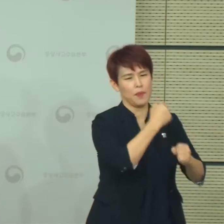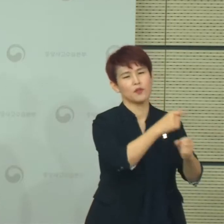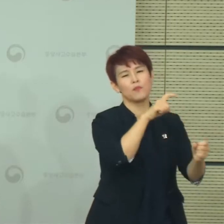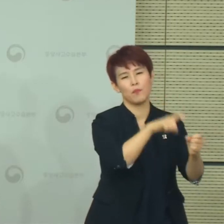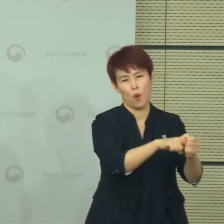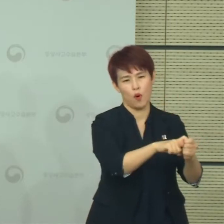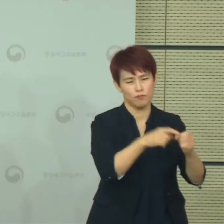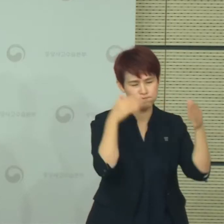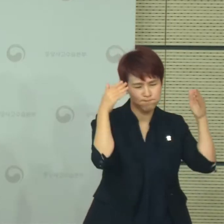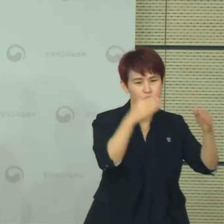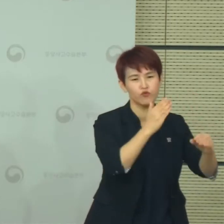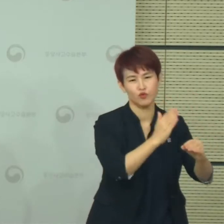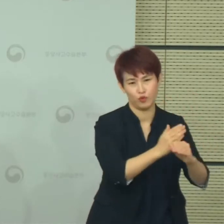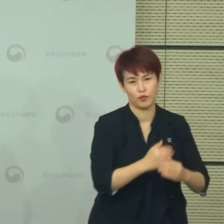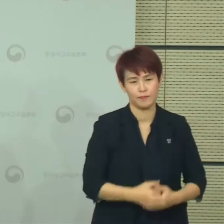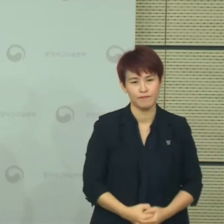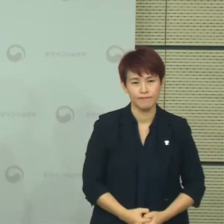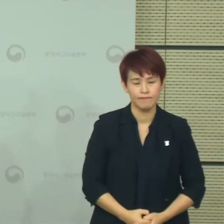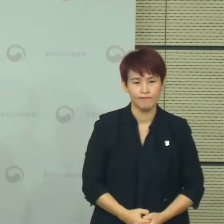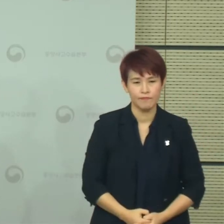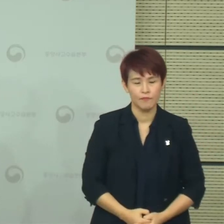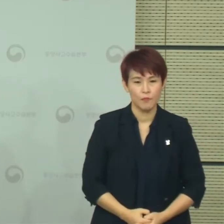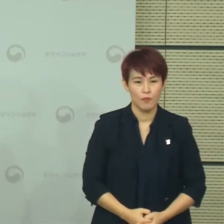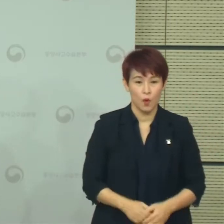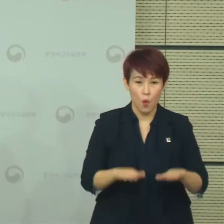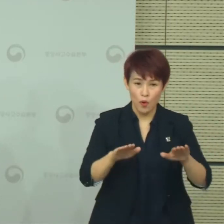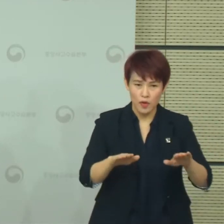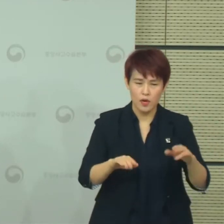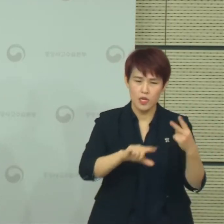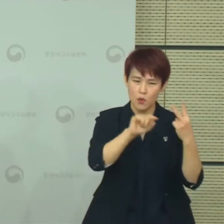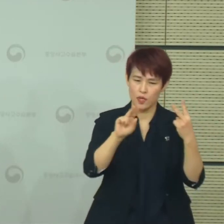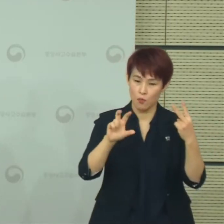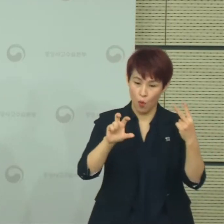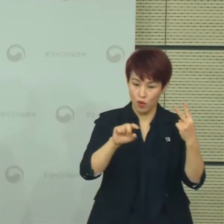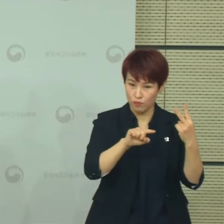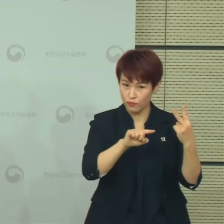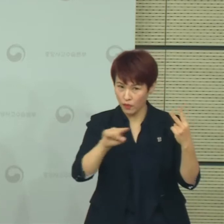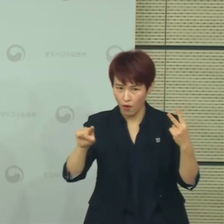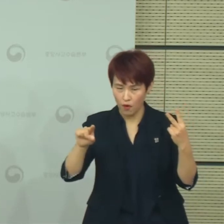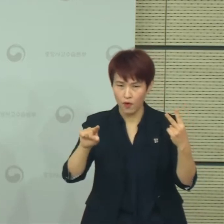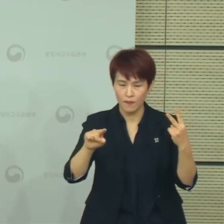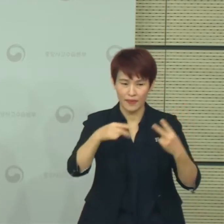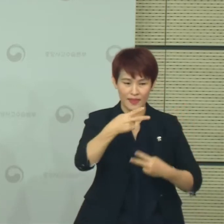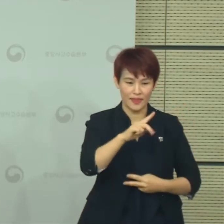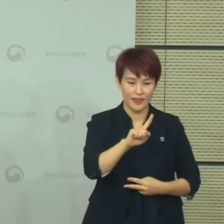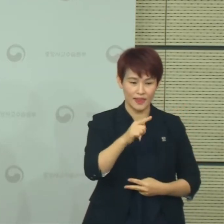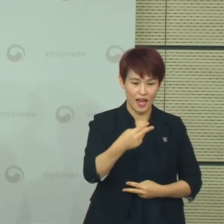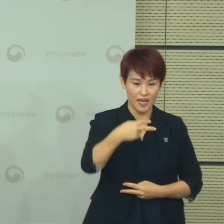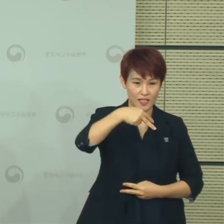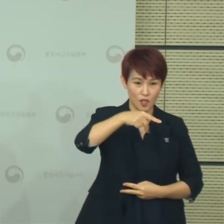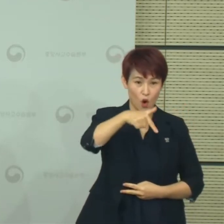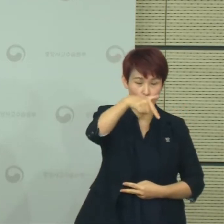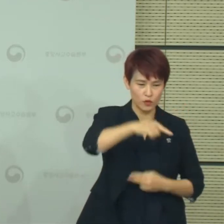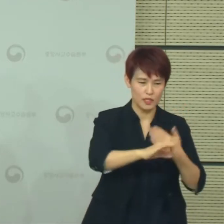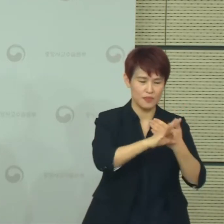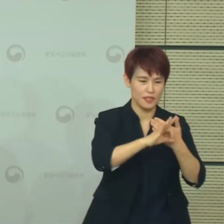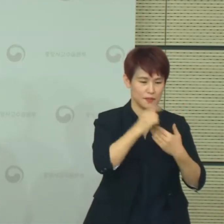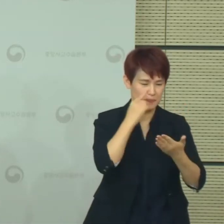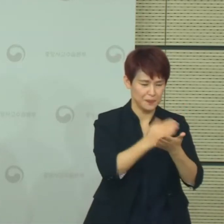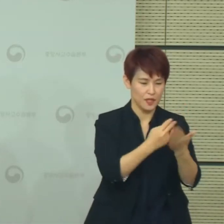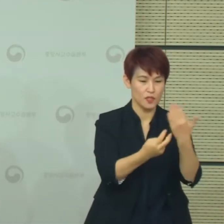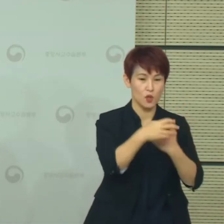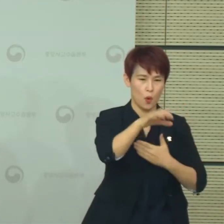목표로 총력을 기울이겠습니다. 금일 2월 25일부터 달서구에 임시선별진료소를